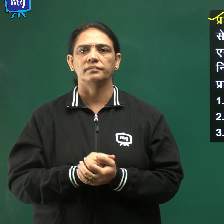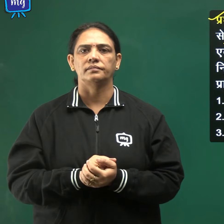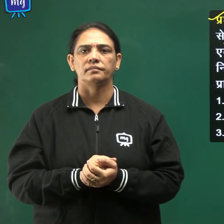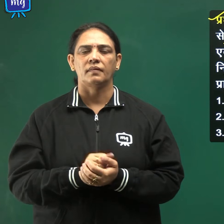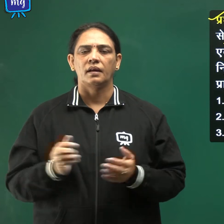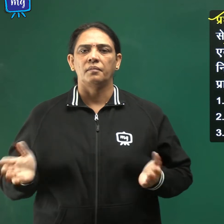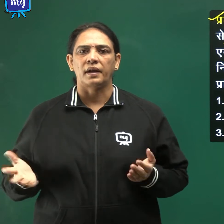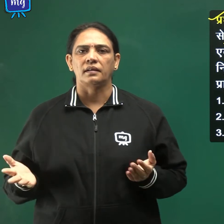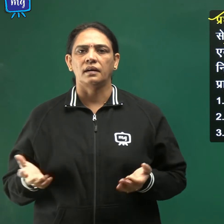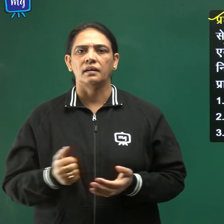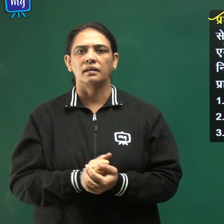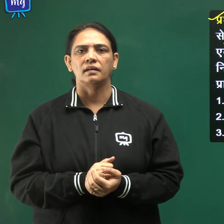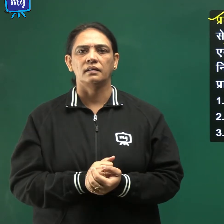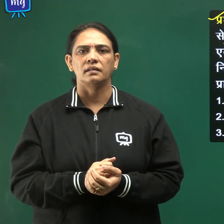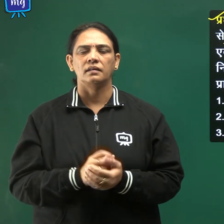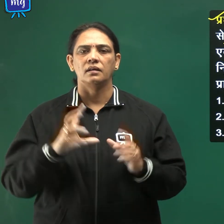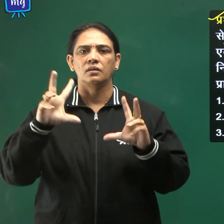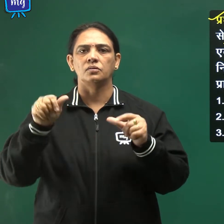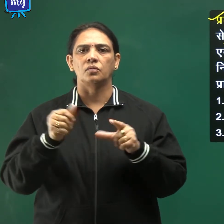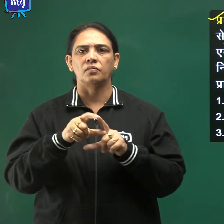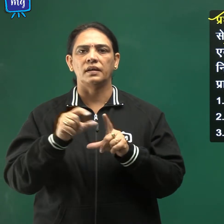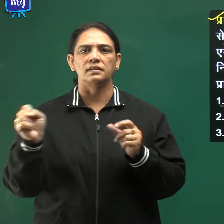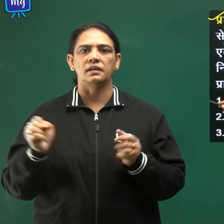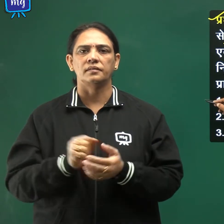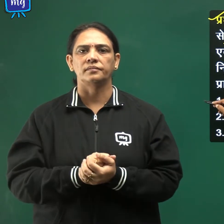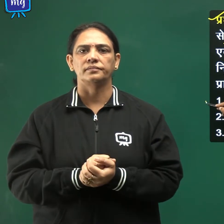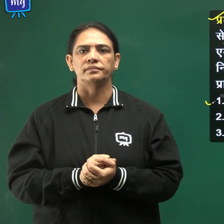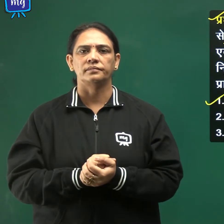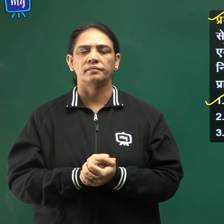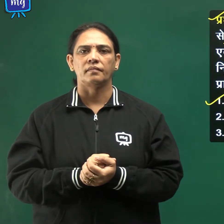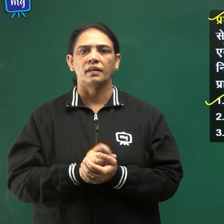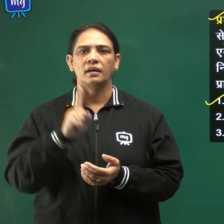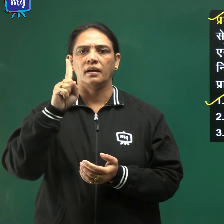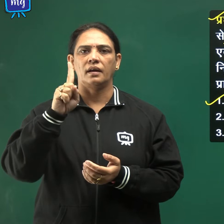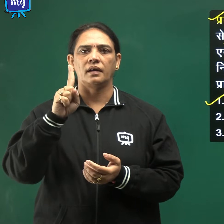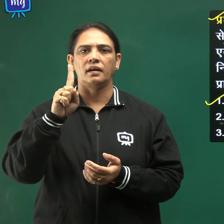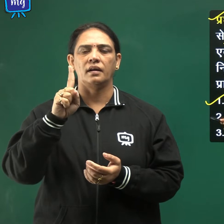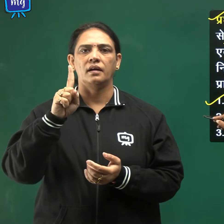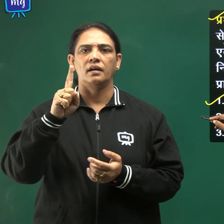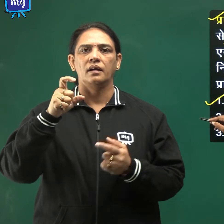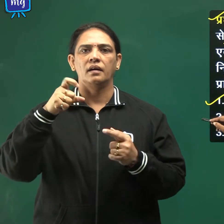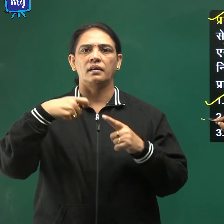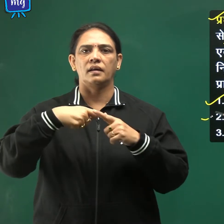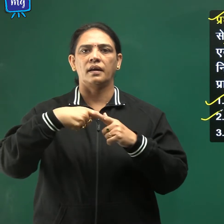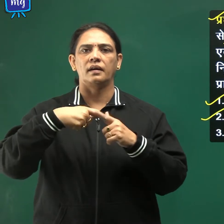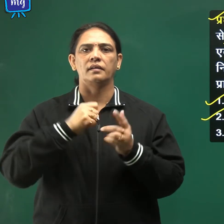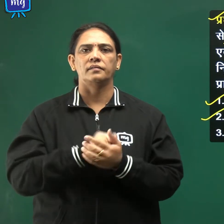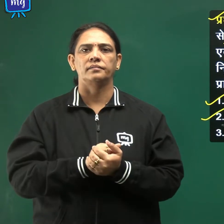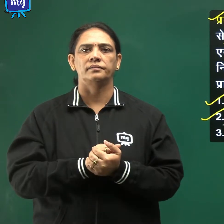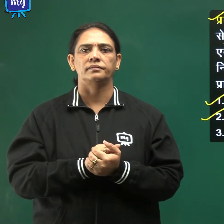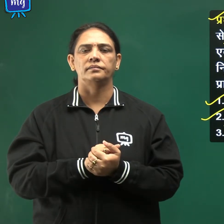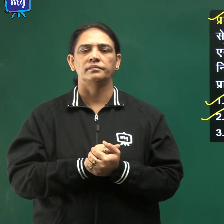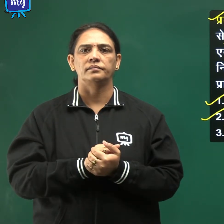की प्रायिकता कि ज्ञात कीजिए कि एक बात झाला है कि